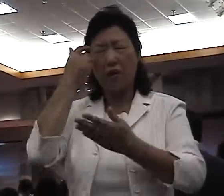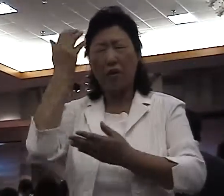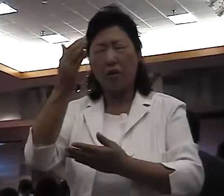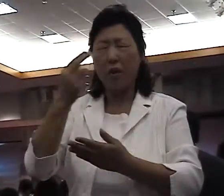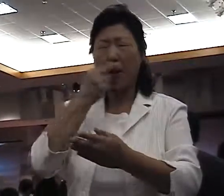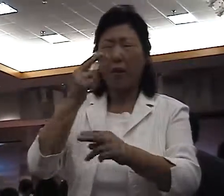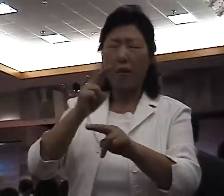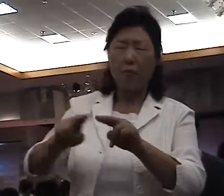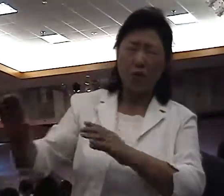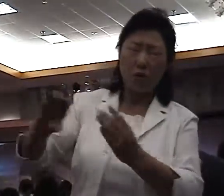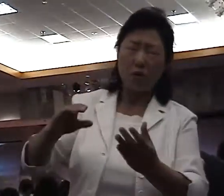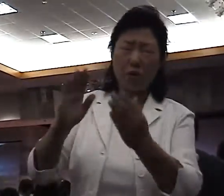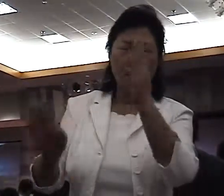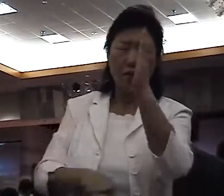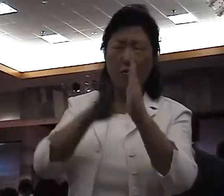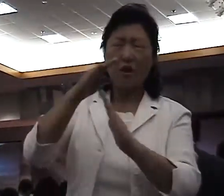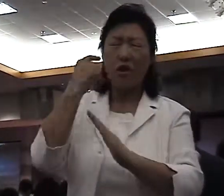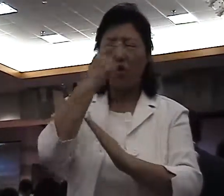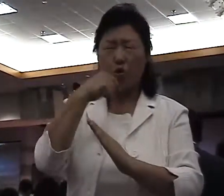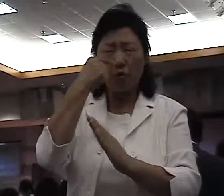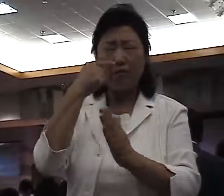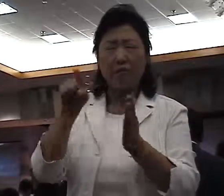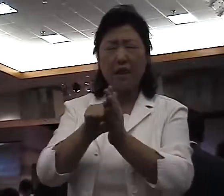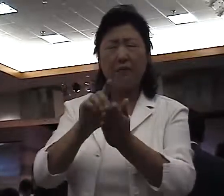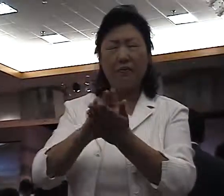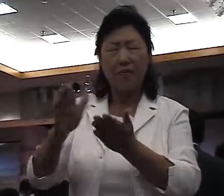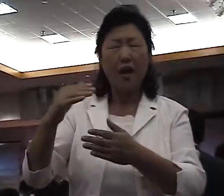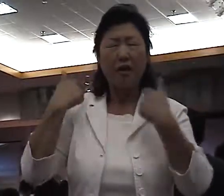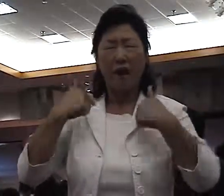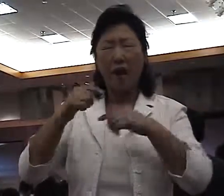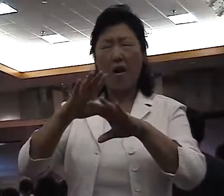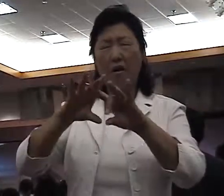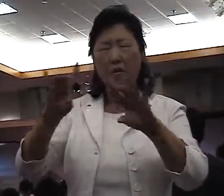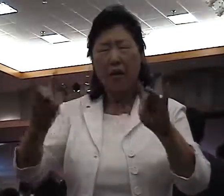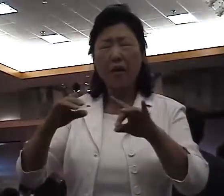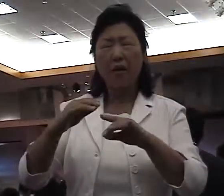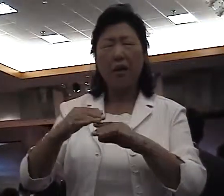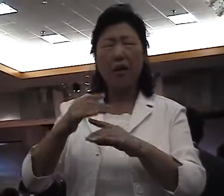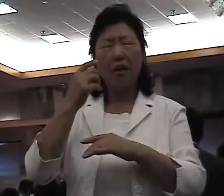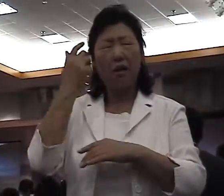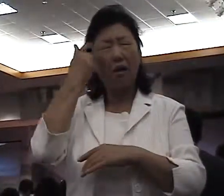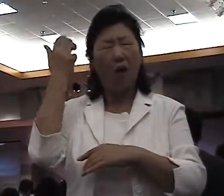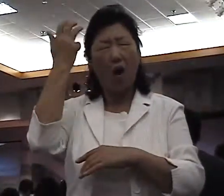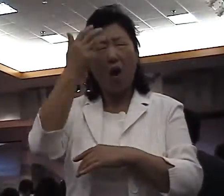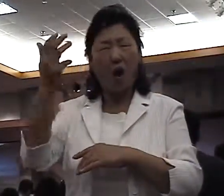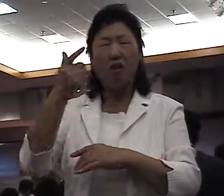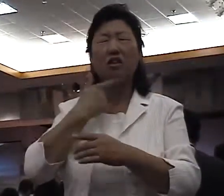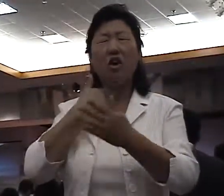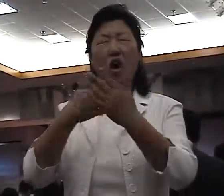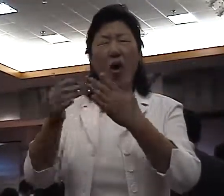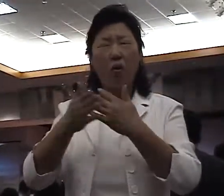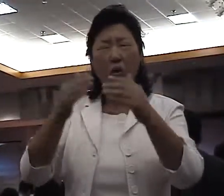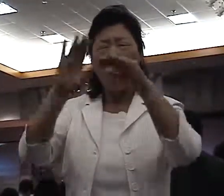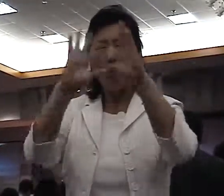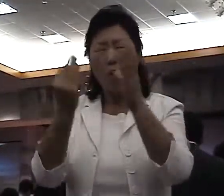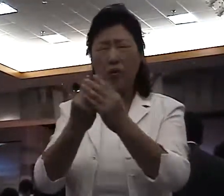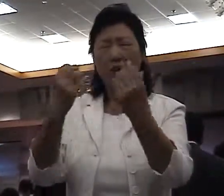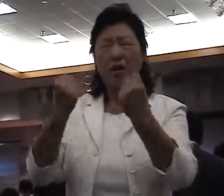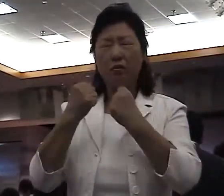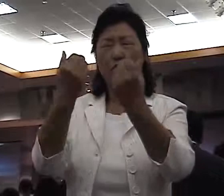예배가 될 줄로 믿습니다. 아멘. 날마다 영적 싸움을 경험해야 하는 우리 모두는 힘 주시는 주님을